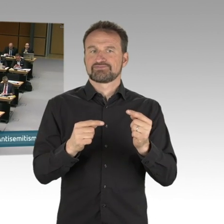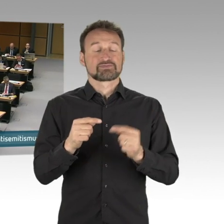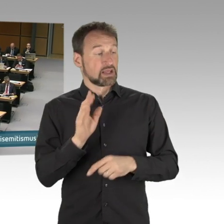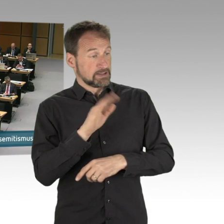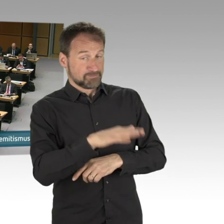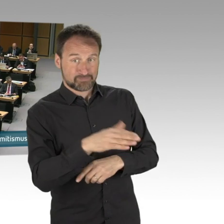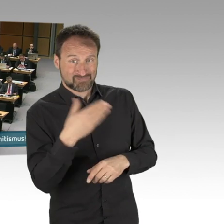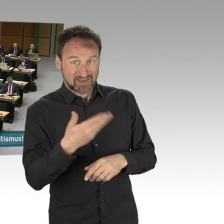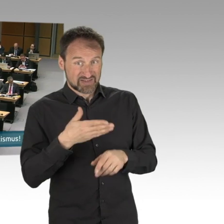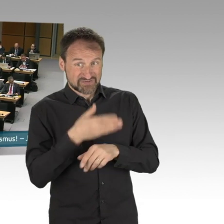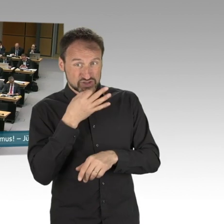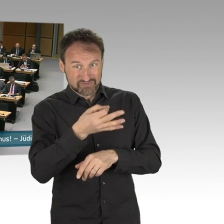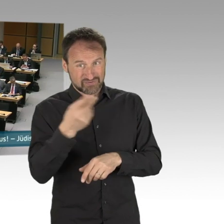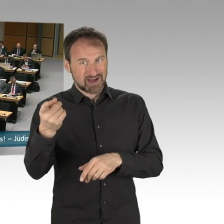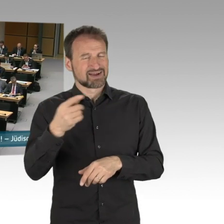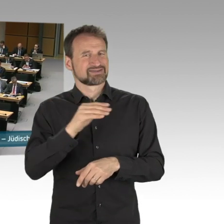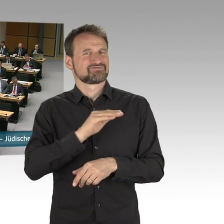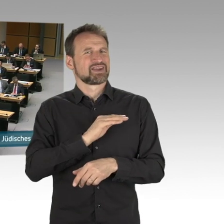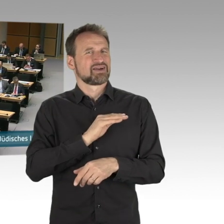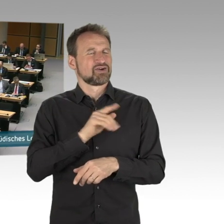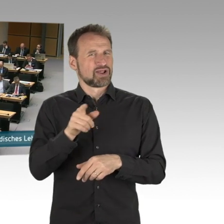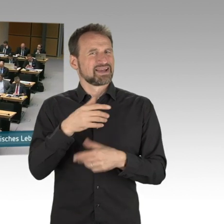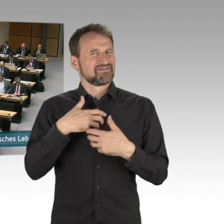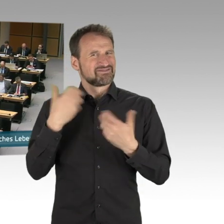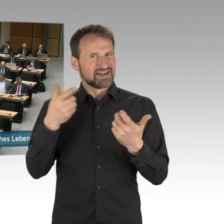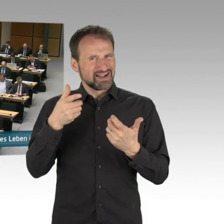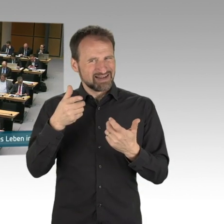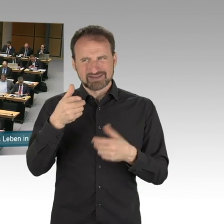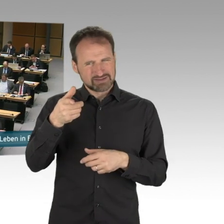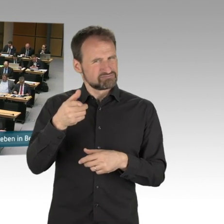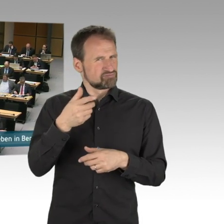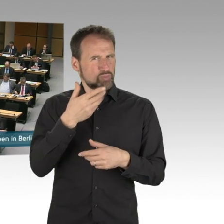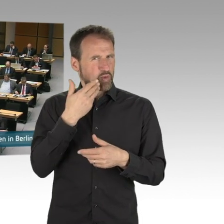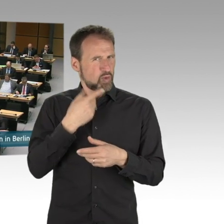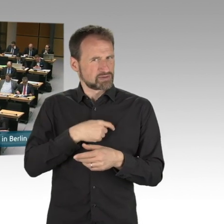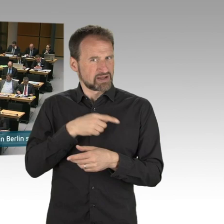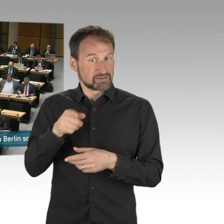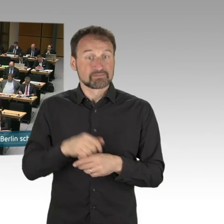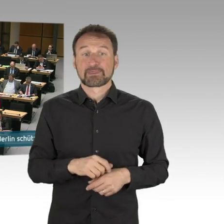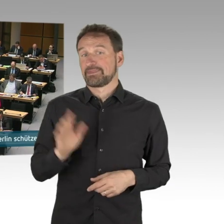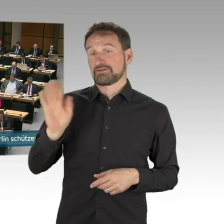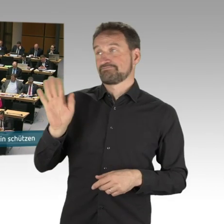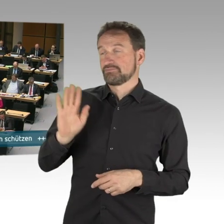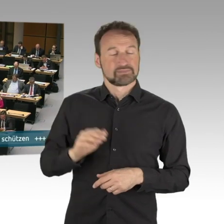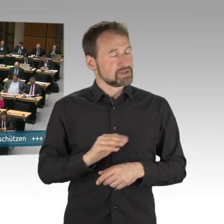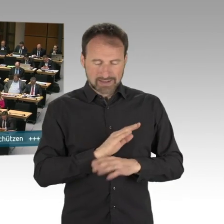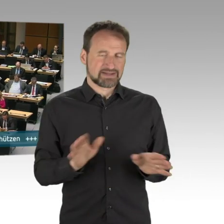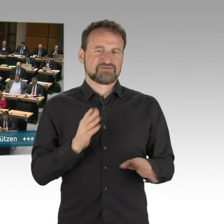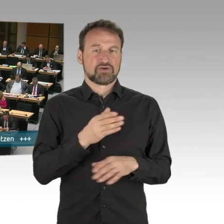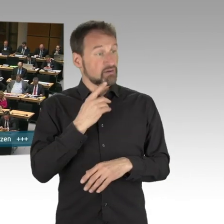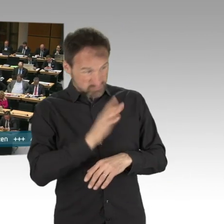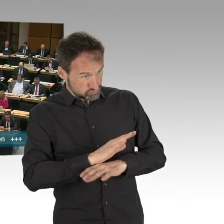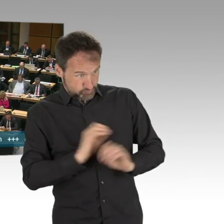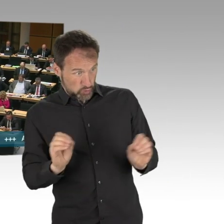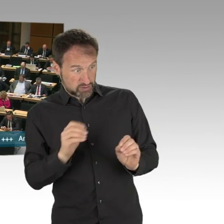Herkunft, rassistischen oder antisemitischen Zuschreibungen, Nationalität, der Religion oder Weltanschauung oder der Behinderung kommt.